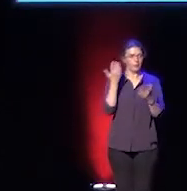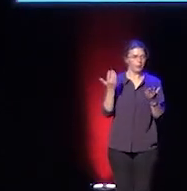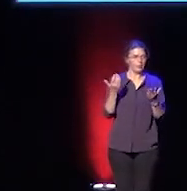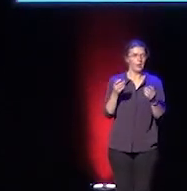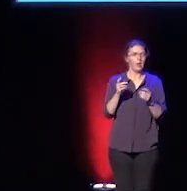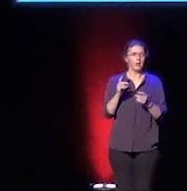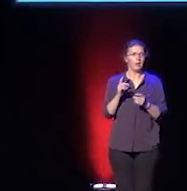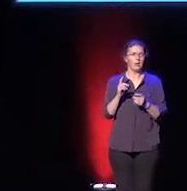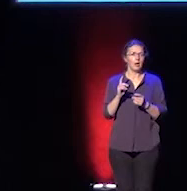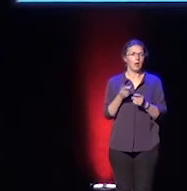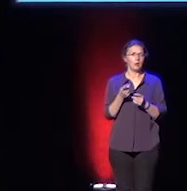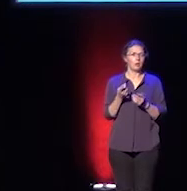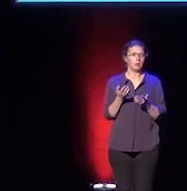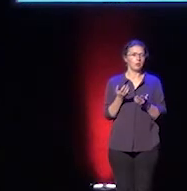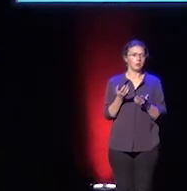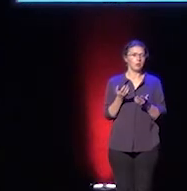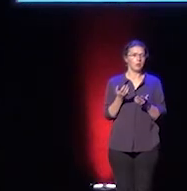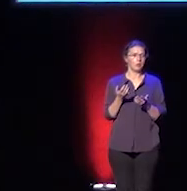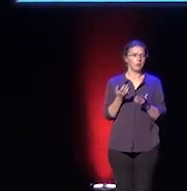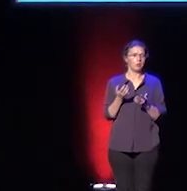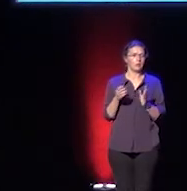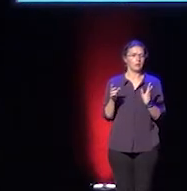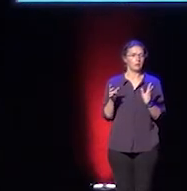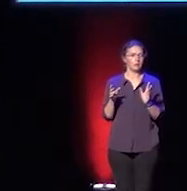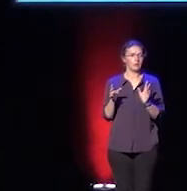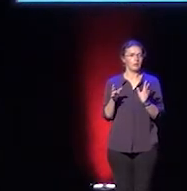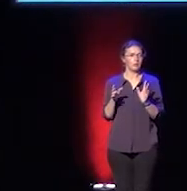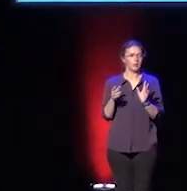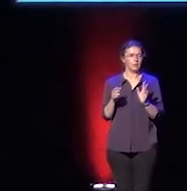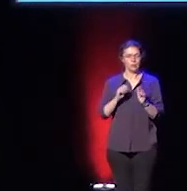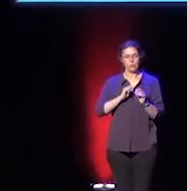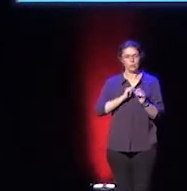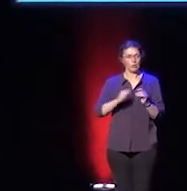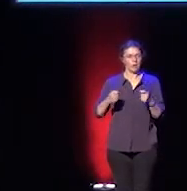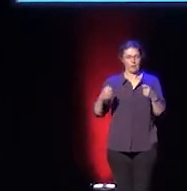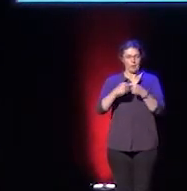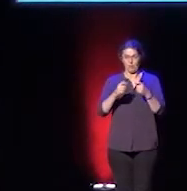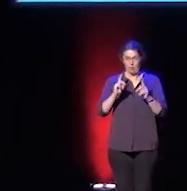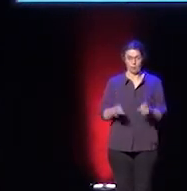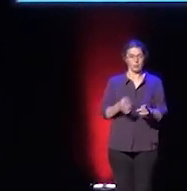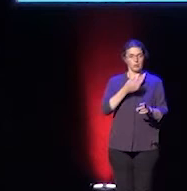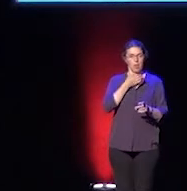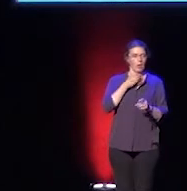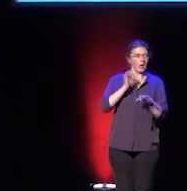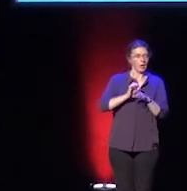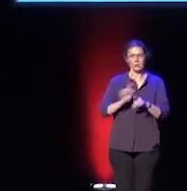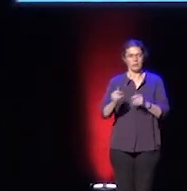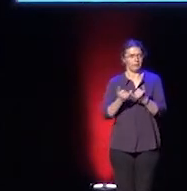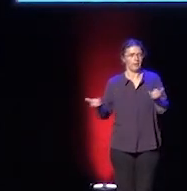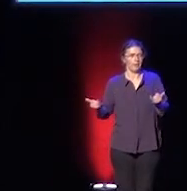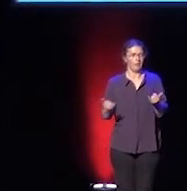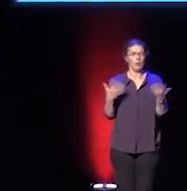man die Verbindungen in kurzer Zeit. Und wenn man dann zum Arzt muss, ins Krankenhaus muss, und